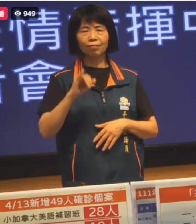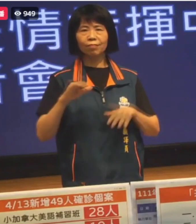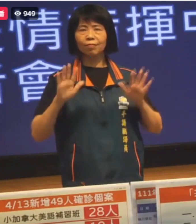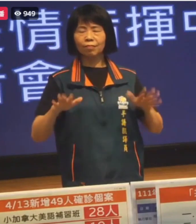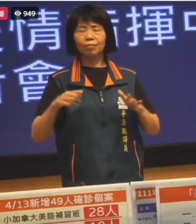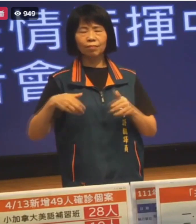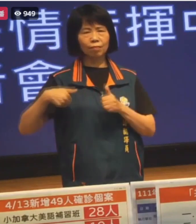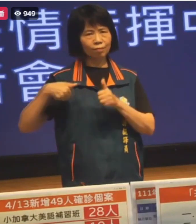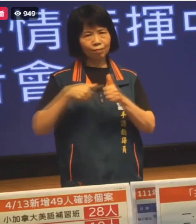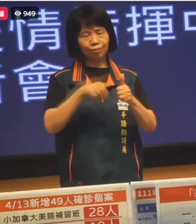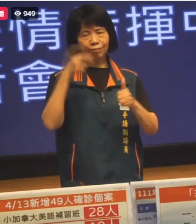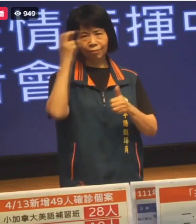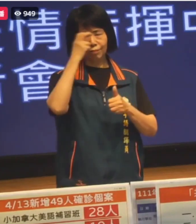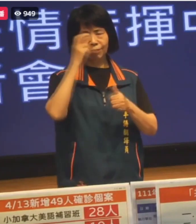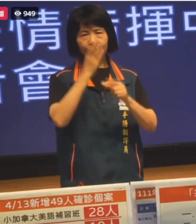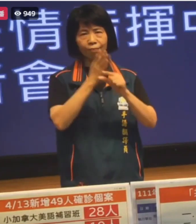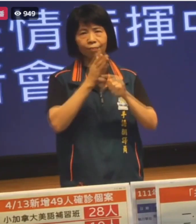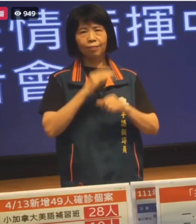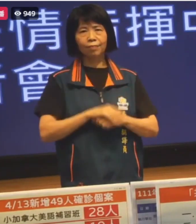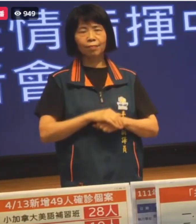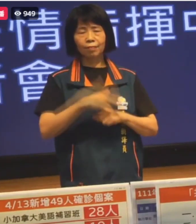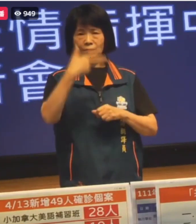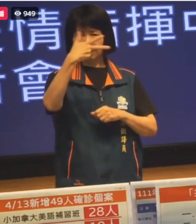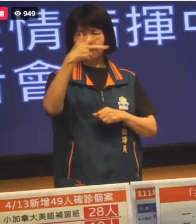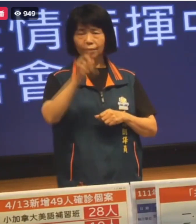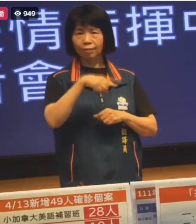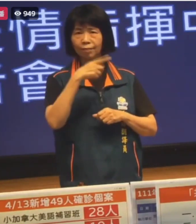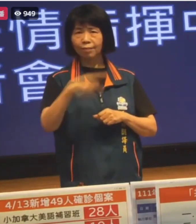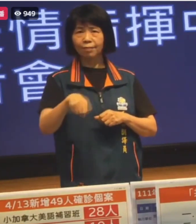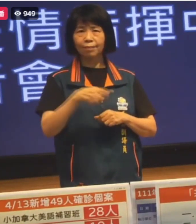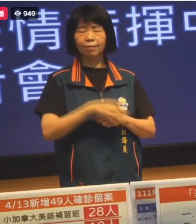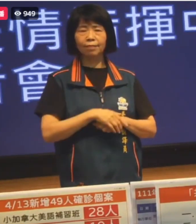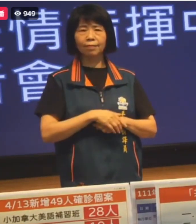目前我们也持续在医调中啊，所以我们大概的7个个案是如此哈。